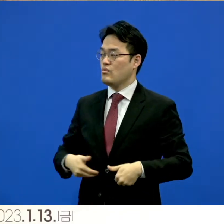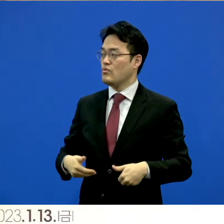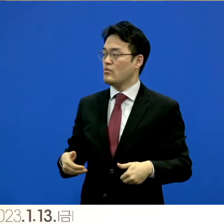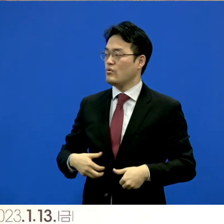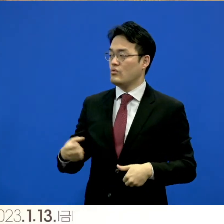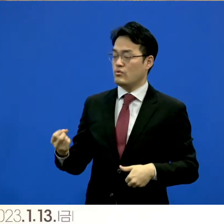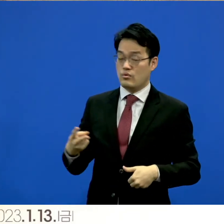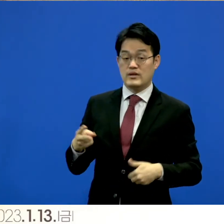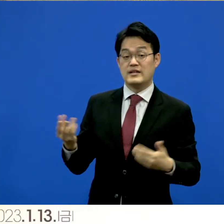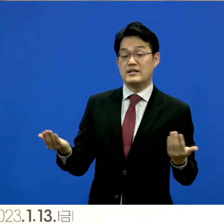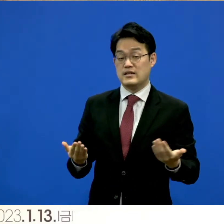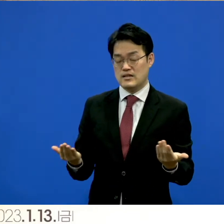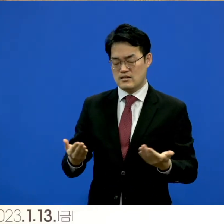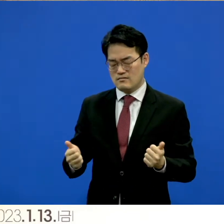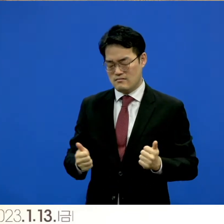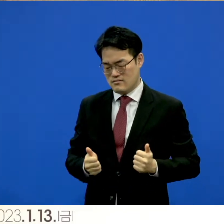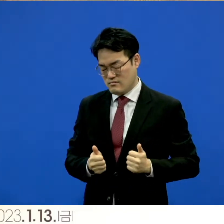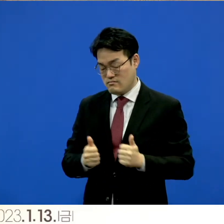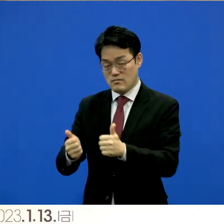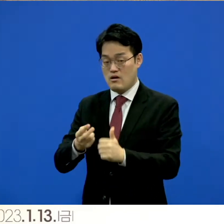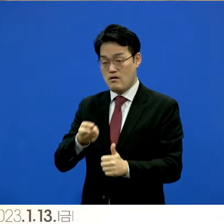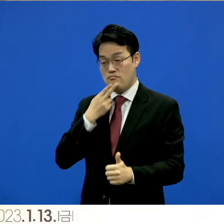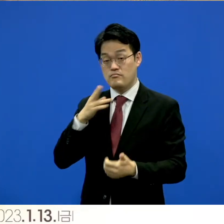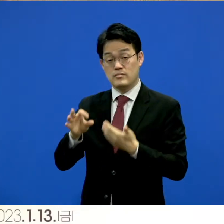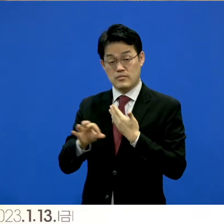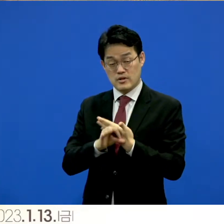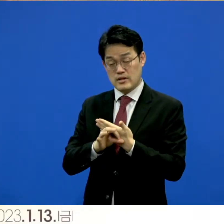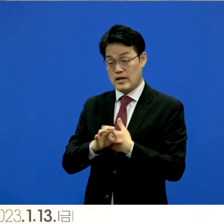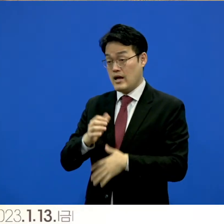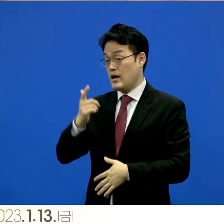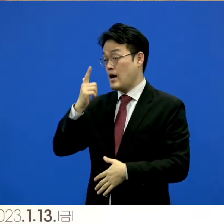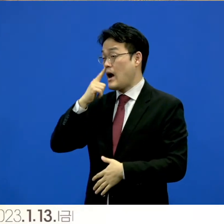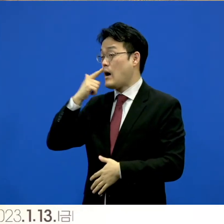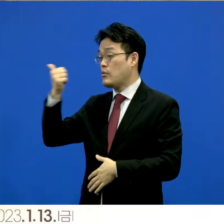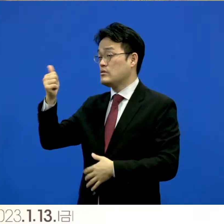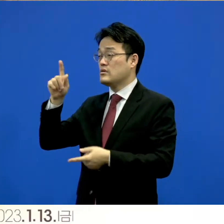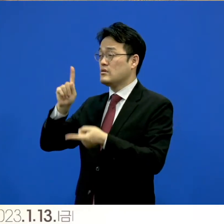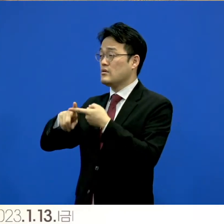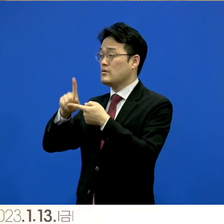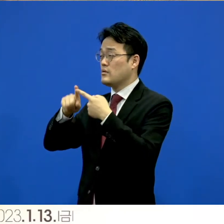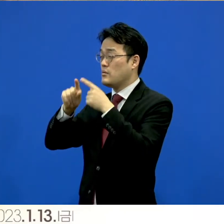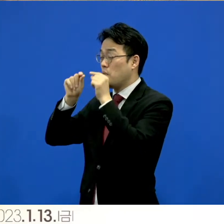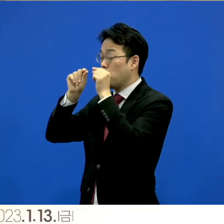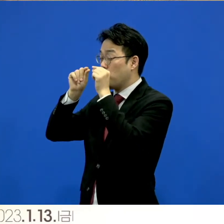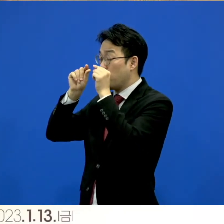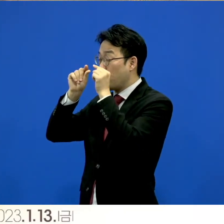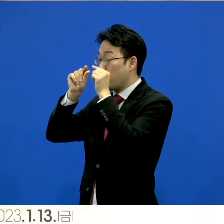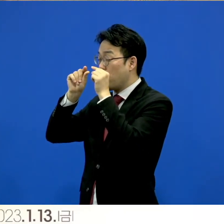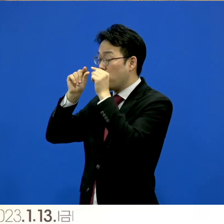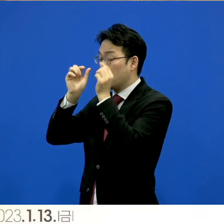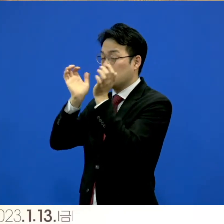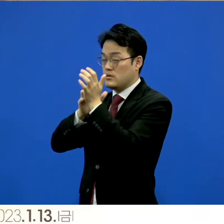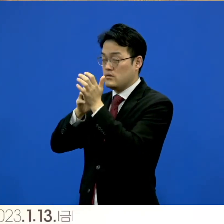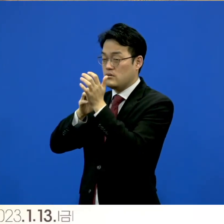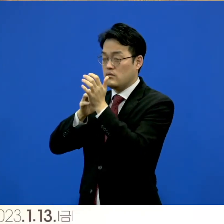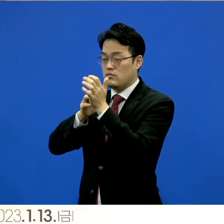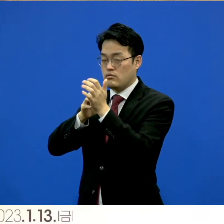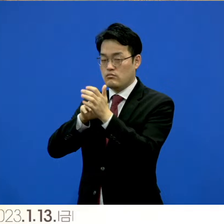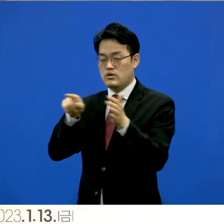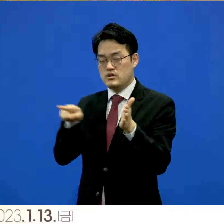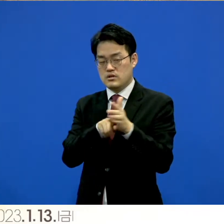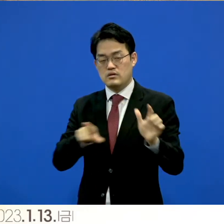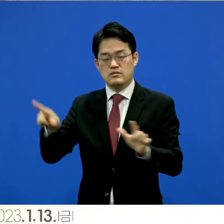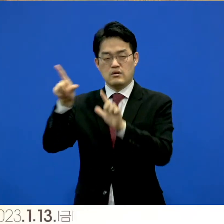하지 않으면 아버지의 일면도 다 알지 못하고 우리의 신앙생활을 마쳐야 할지도 모릅니다.